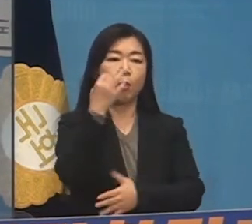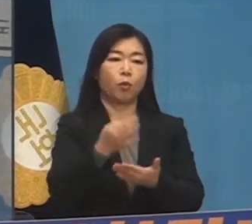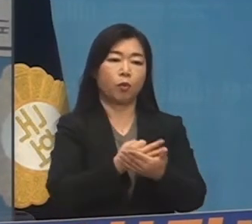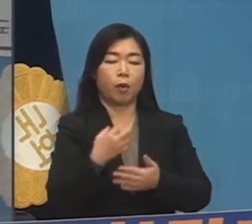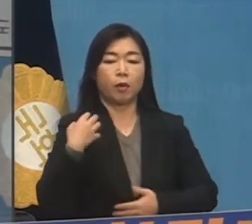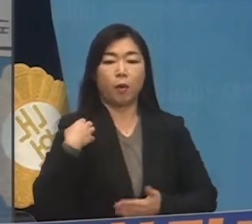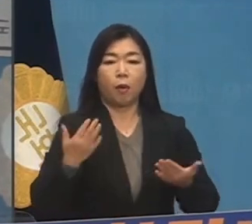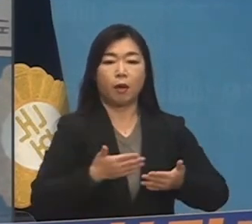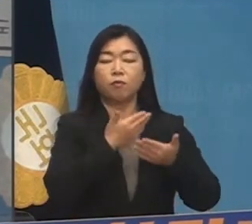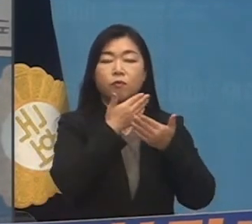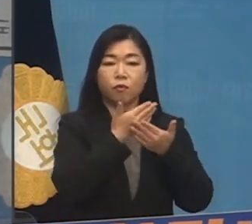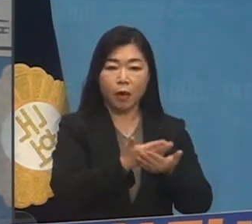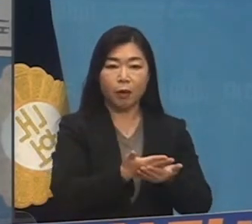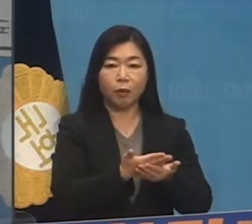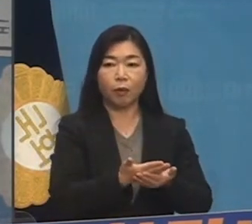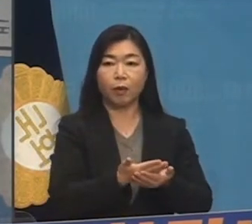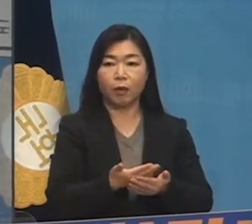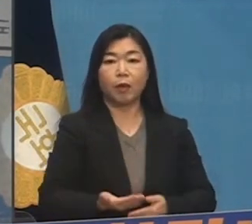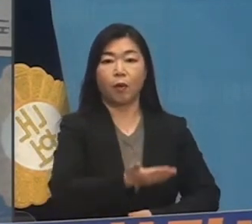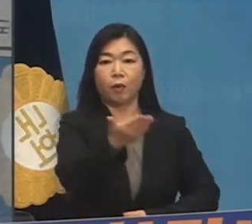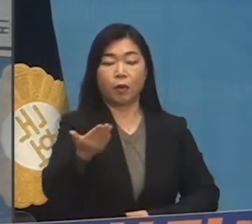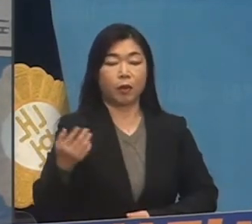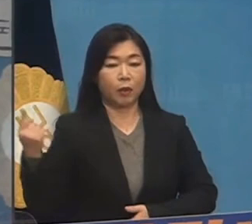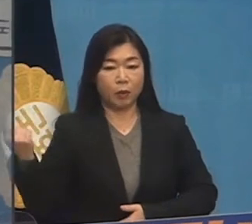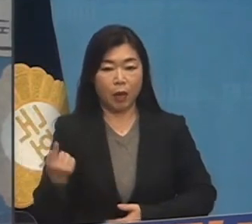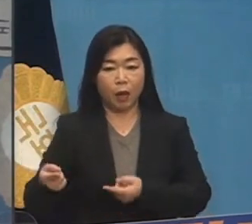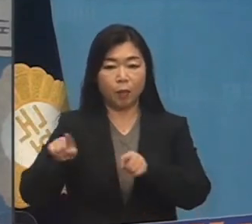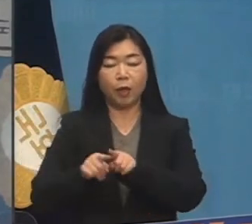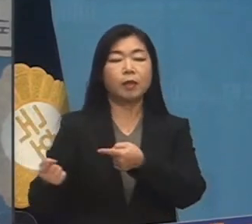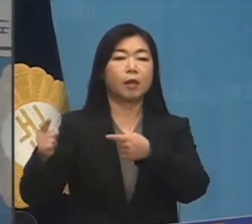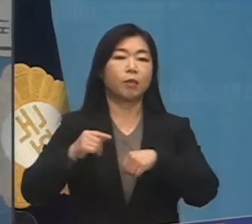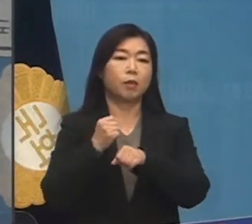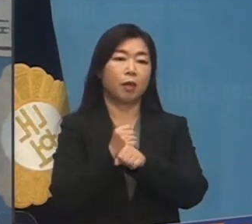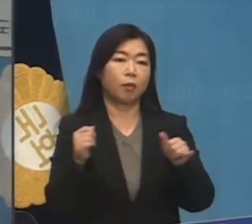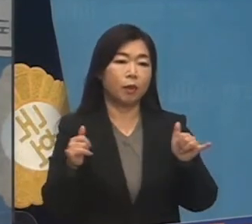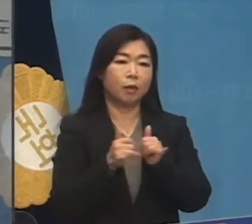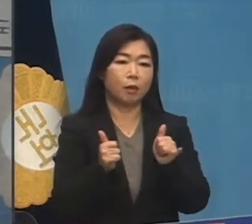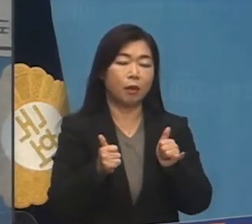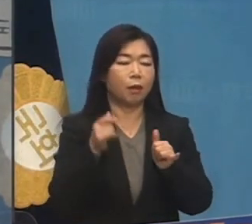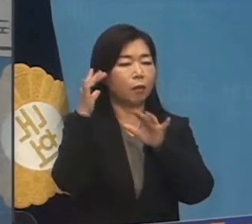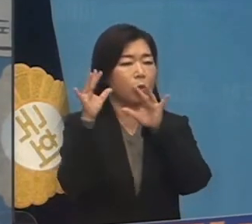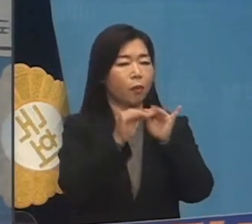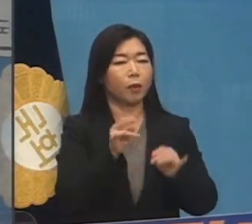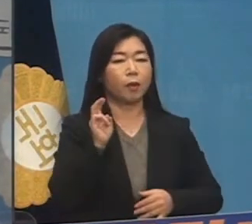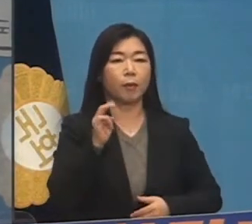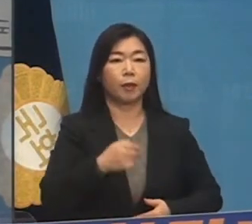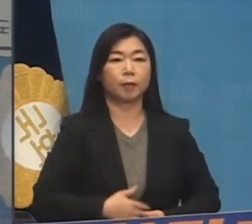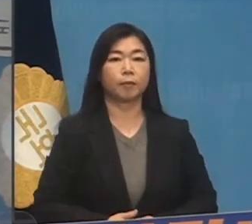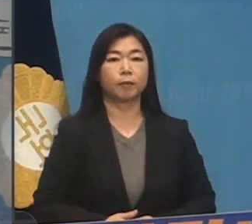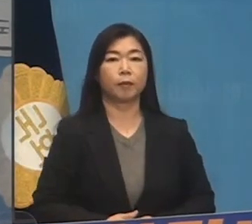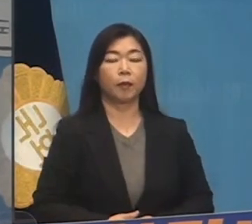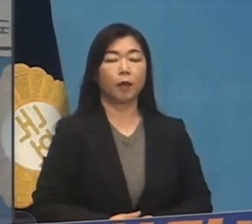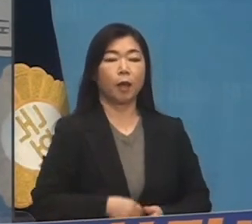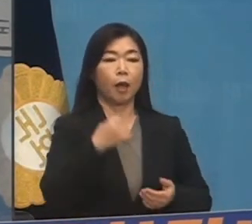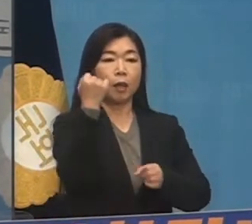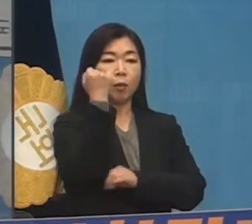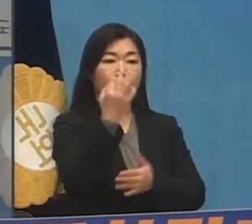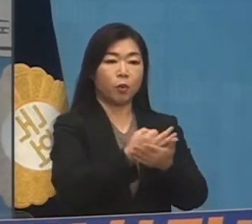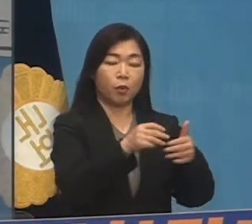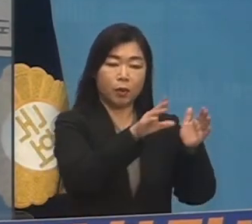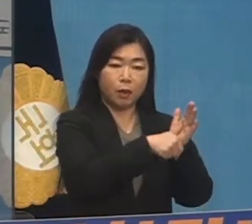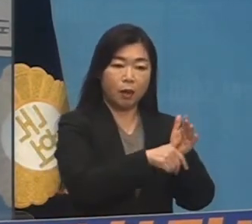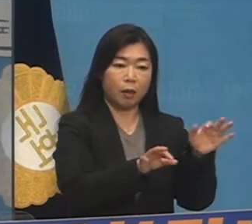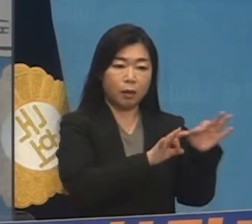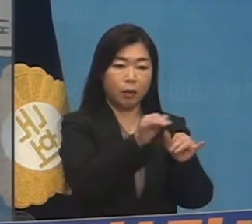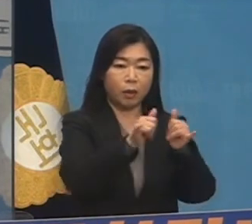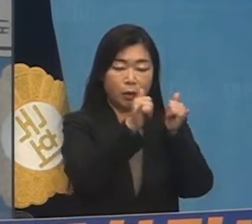매우 중요하다는 점, 여기 계신 사회적 경제인들 모두 동의하시리라고 생각합니다. 마찬가지로 기본소득 시대는